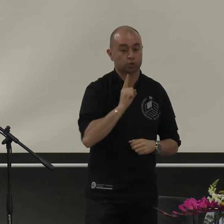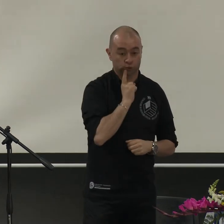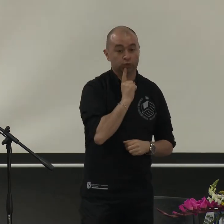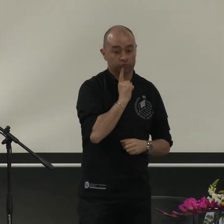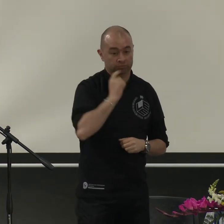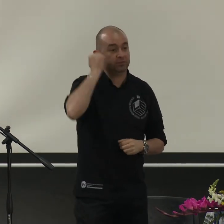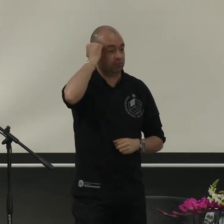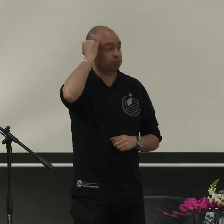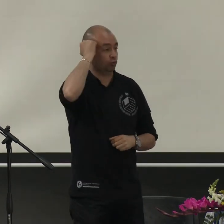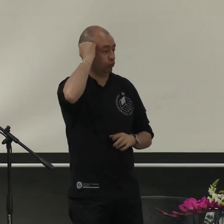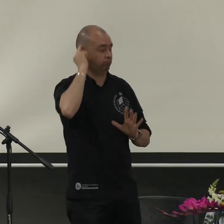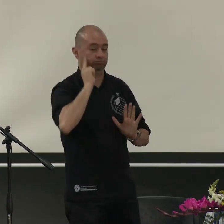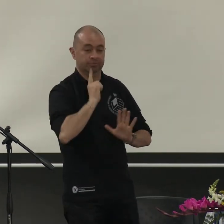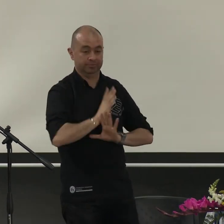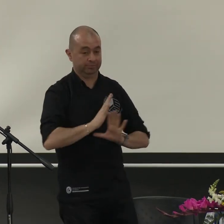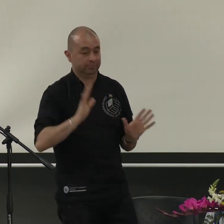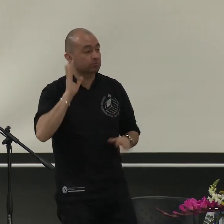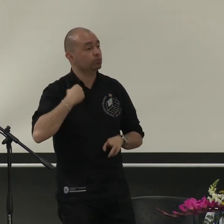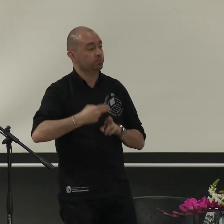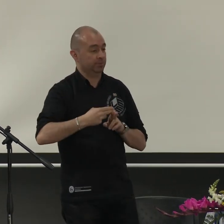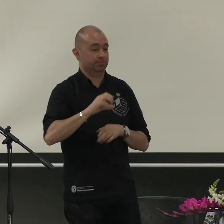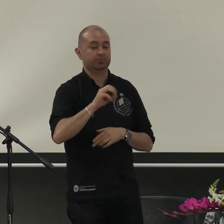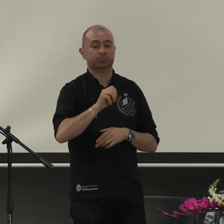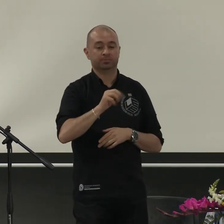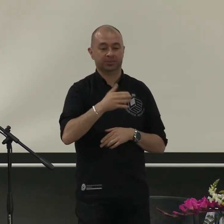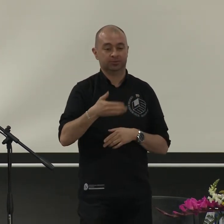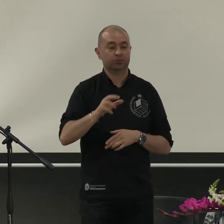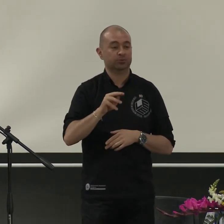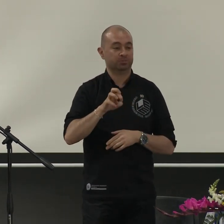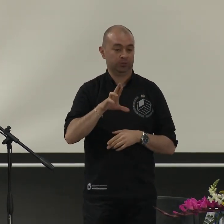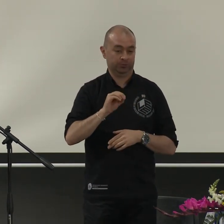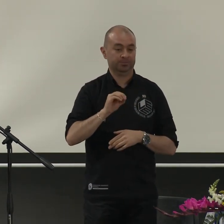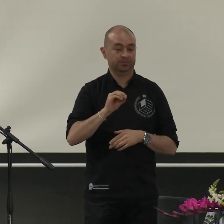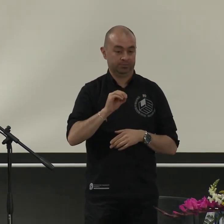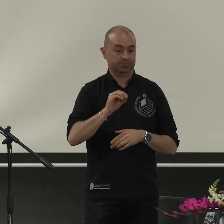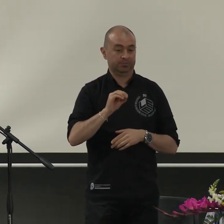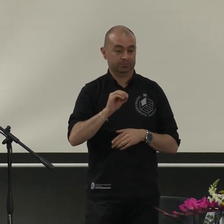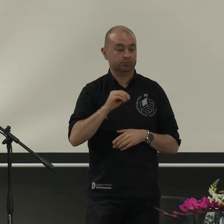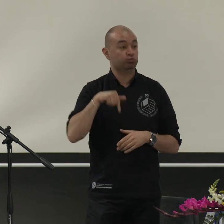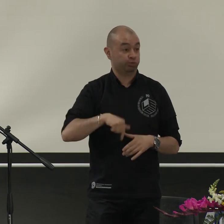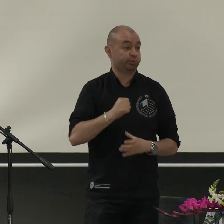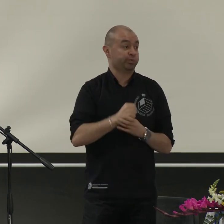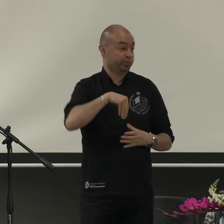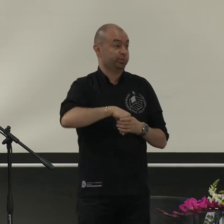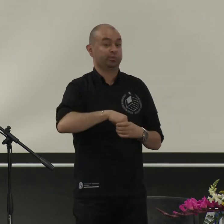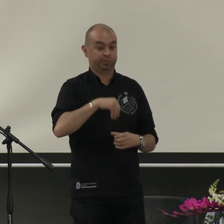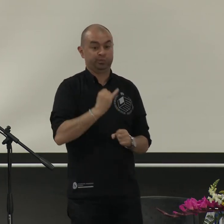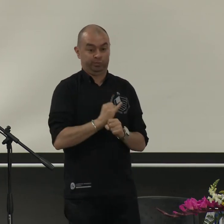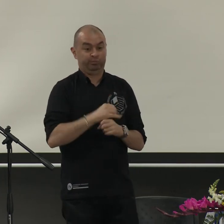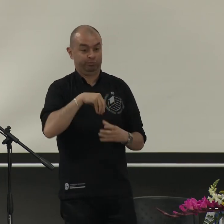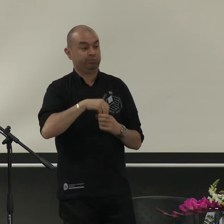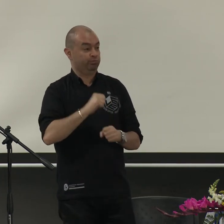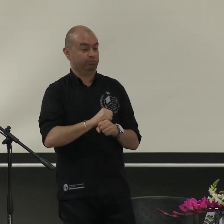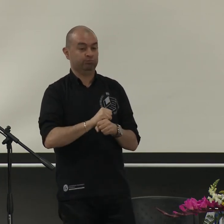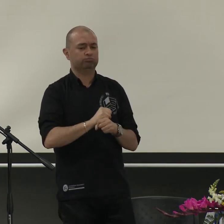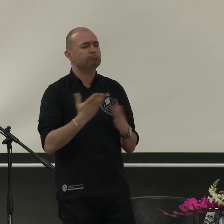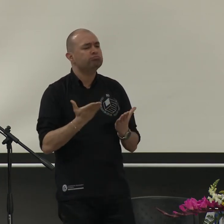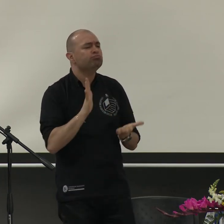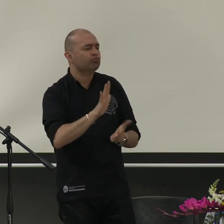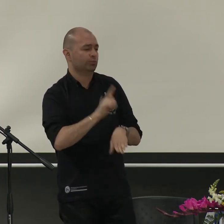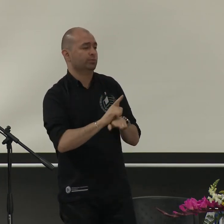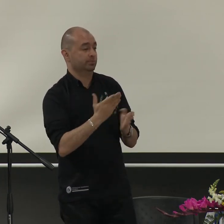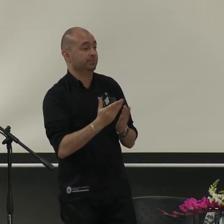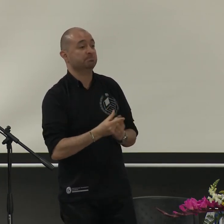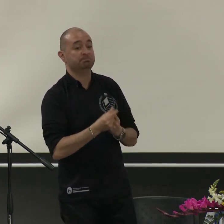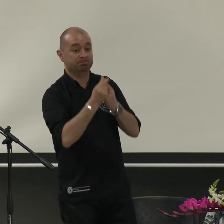me presento yo soy profesor soy una persona sorda mi nombre es showman romero y trabajo aquí en la